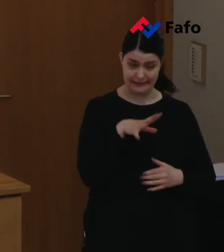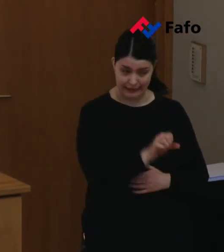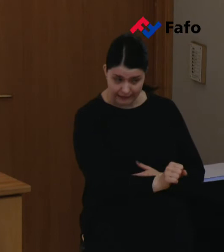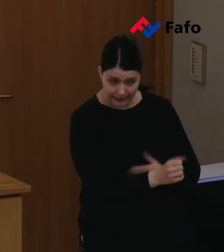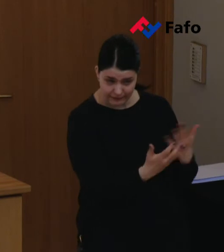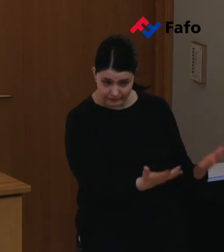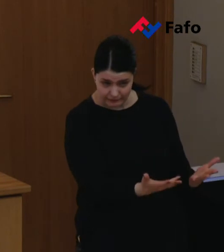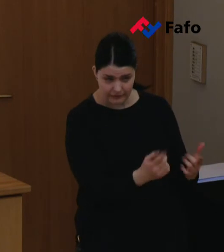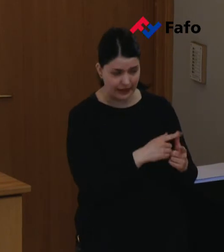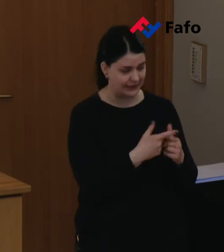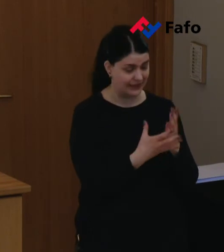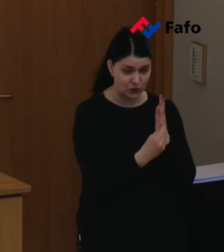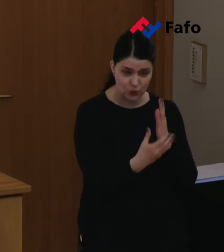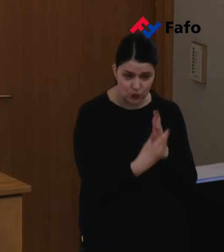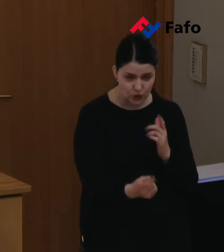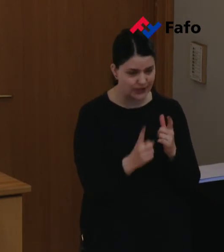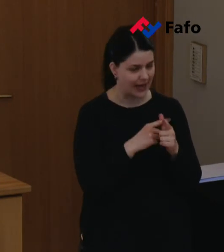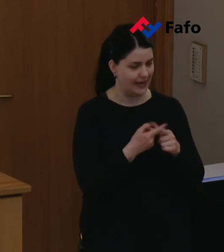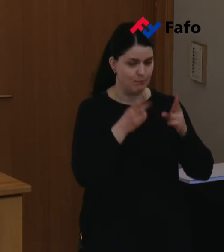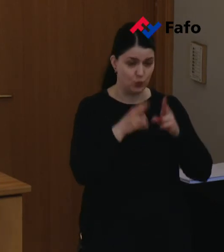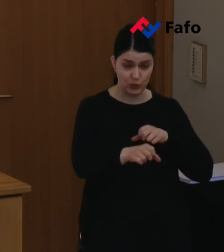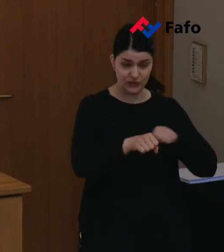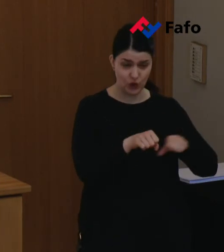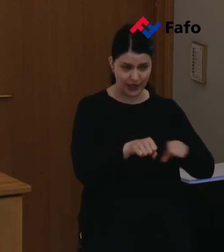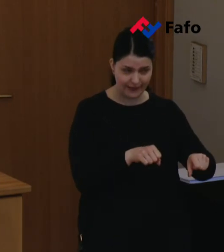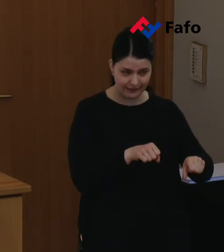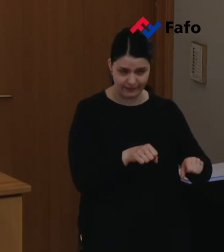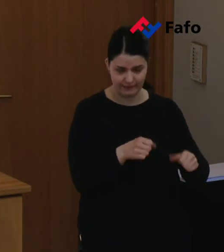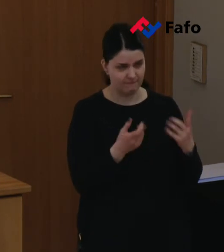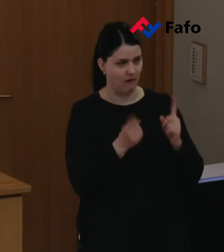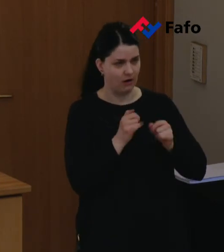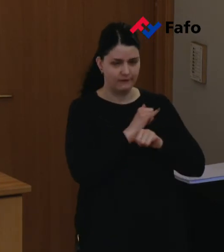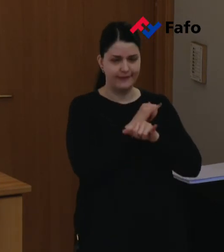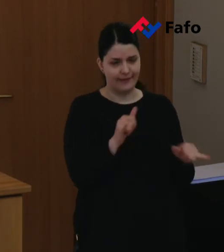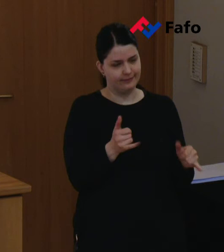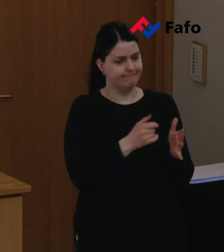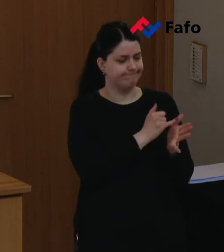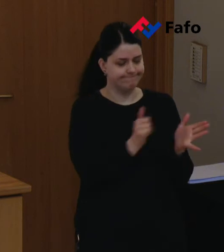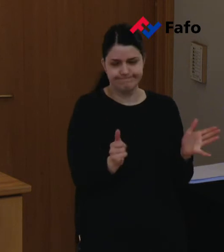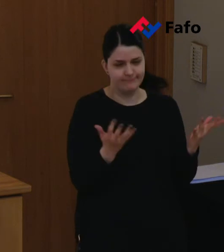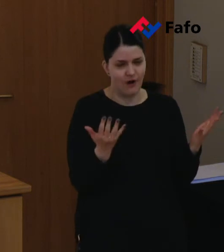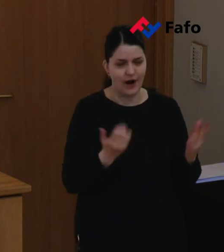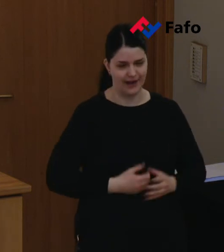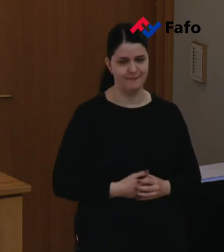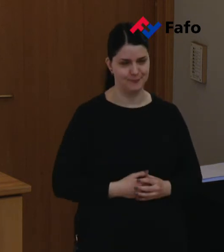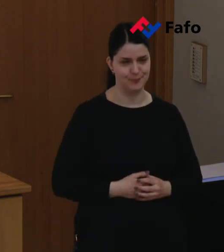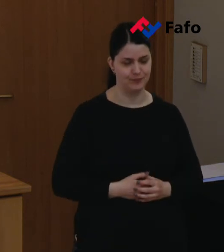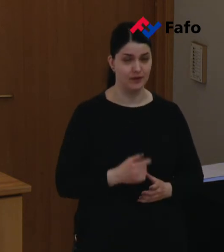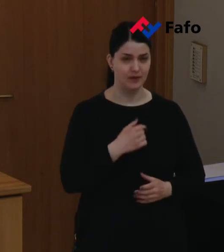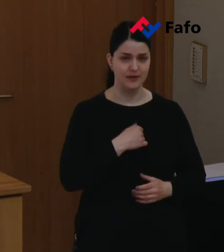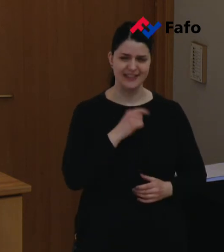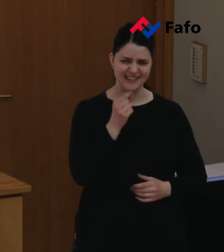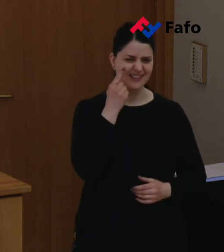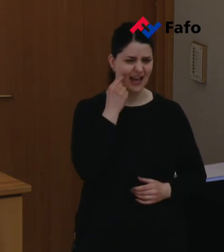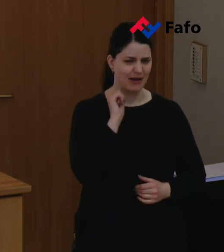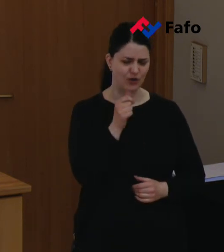tilgjengeligheten? Det ressursene? Det brukerstyringen? Det valgfriheten? Ikke sant? Det så jeg er veldig lei meg for